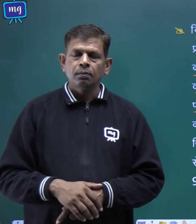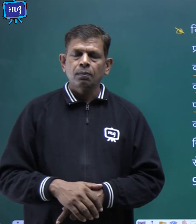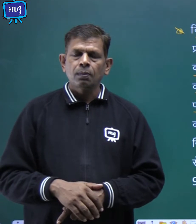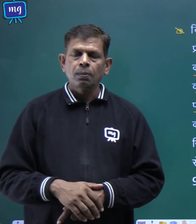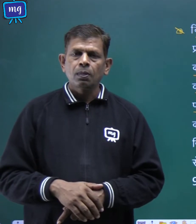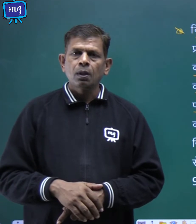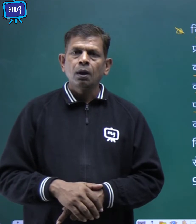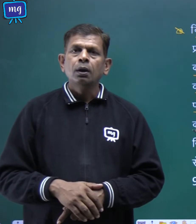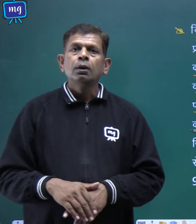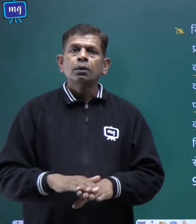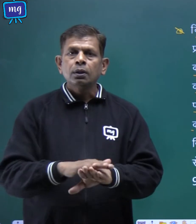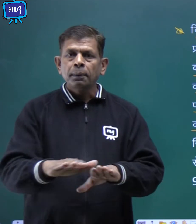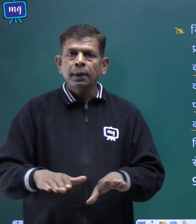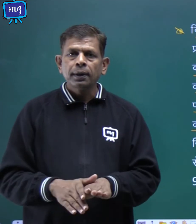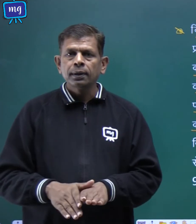दर्पण को